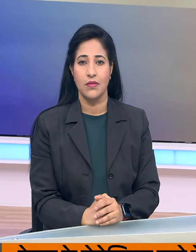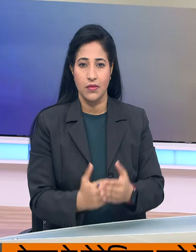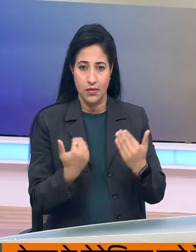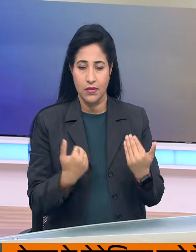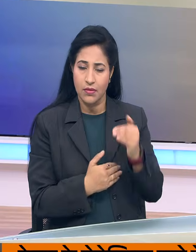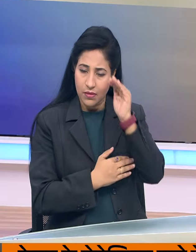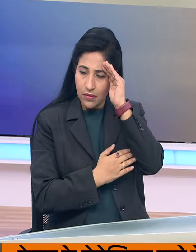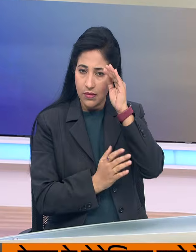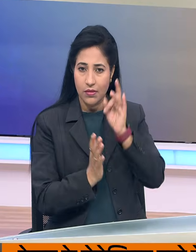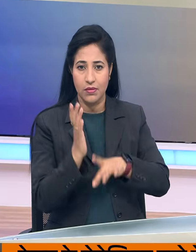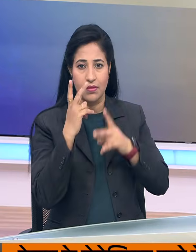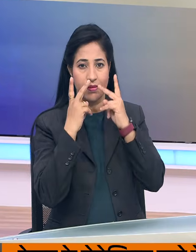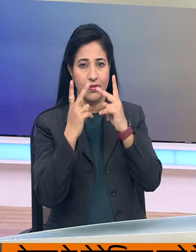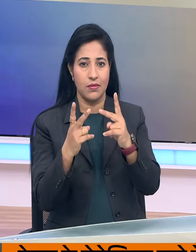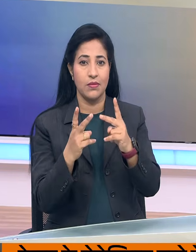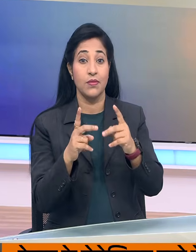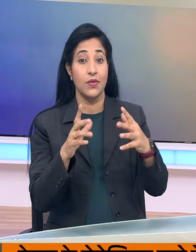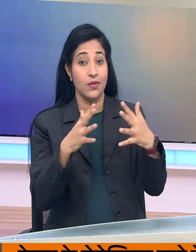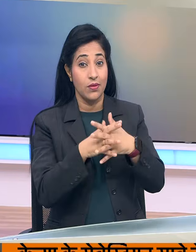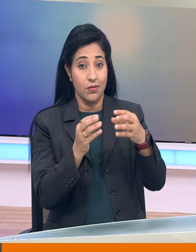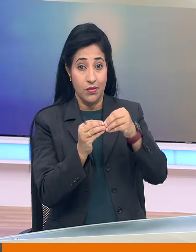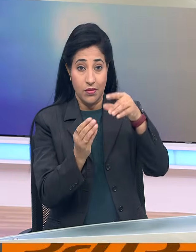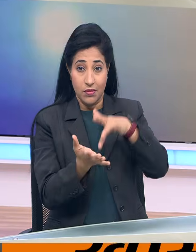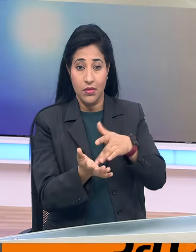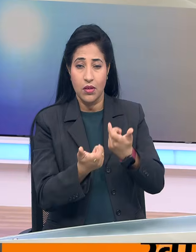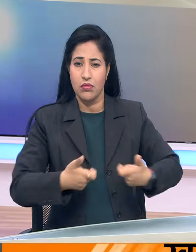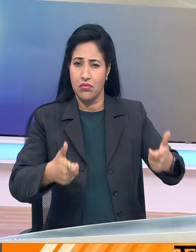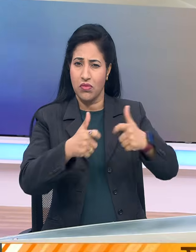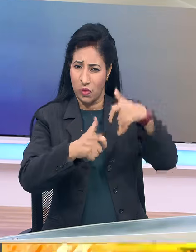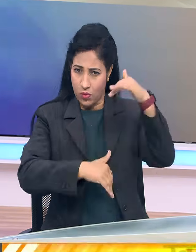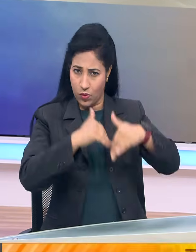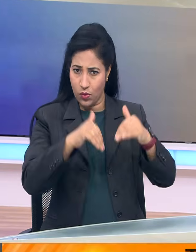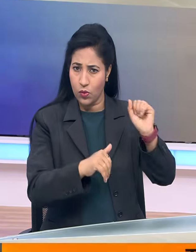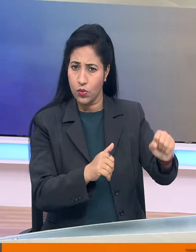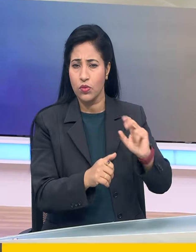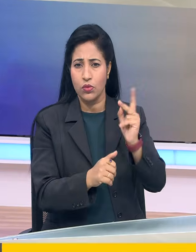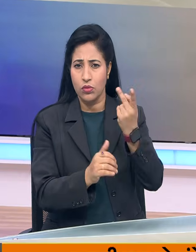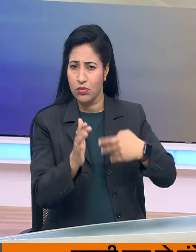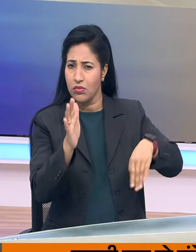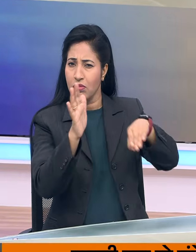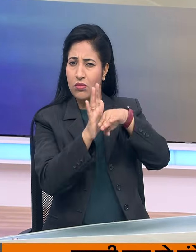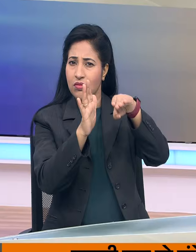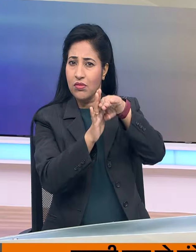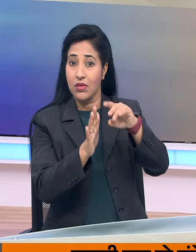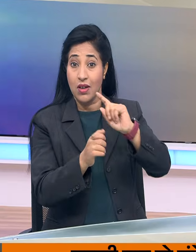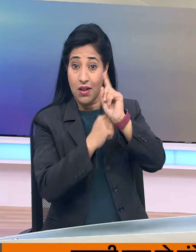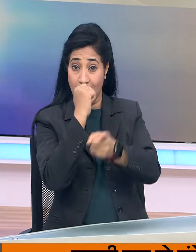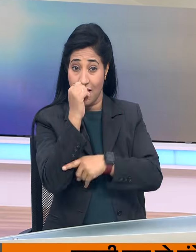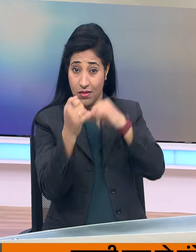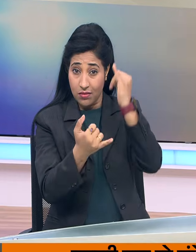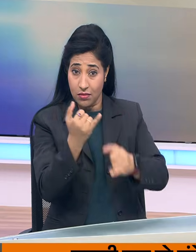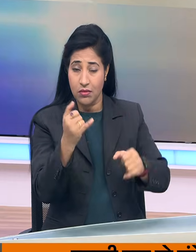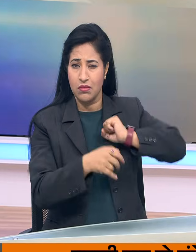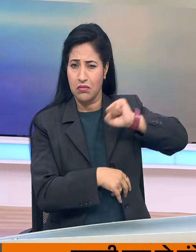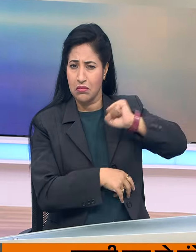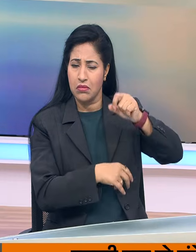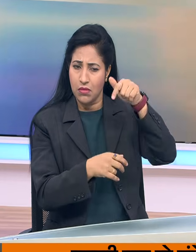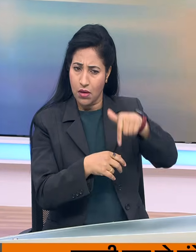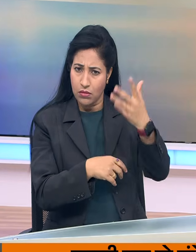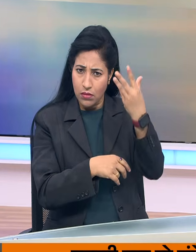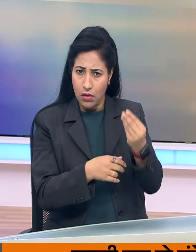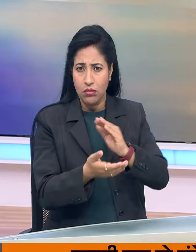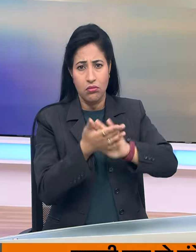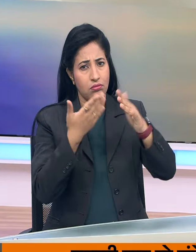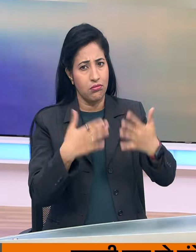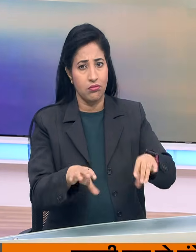और अब सभी खबरें विस्तार के साथ। पश्चिम बंगाल में विधानसभा चुनाव के दूसरे और अंतिम चरण के लिए प्रचार आज शाम समाप्त हो